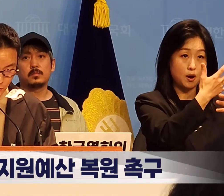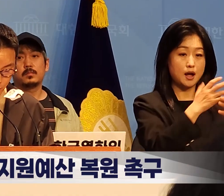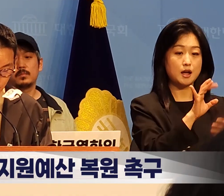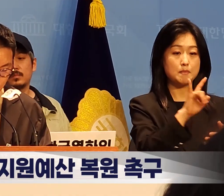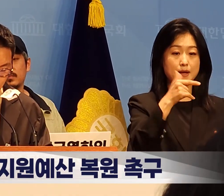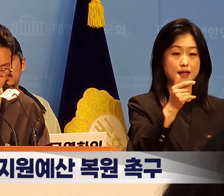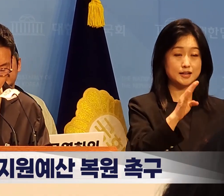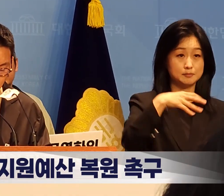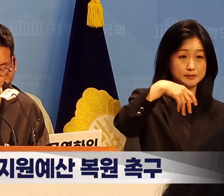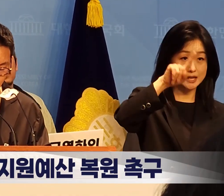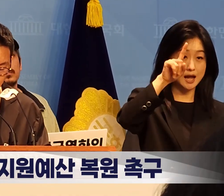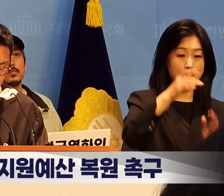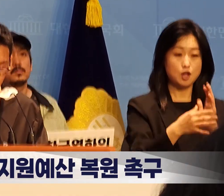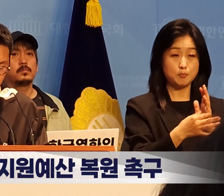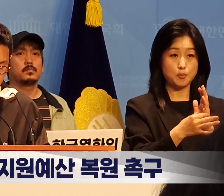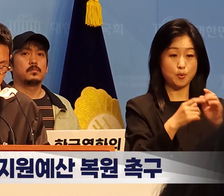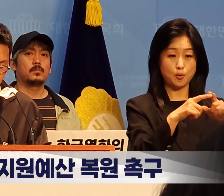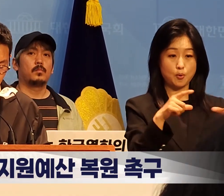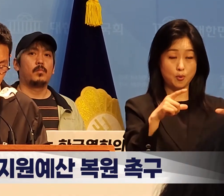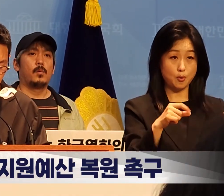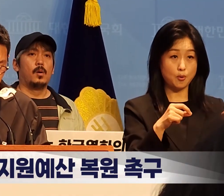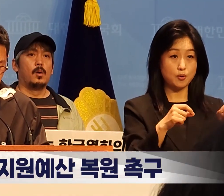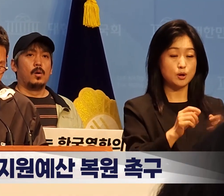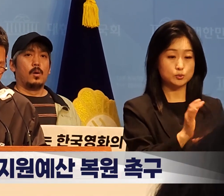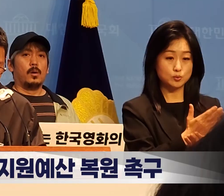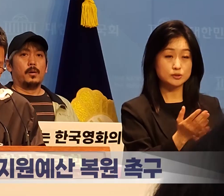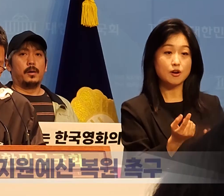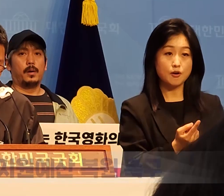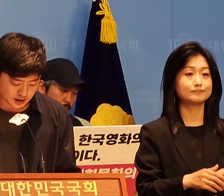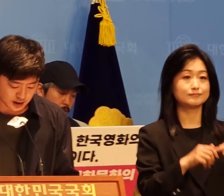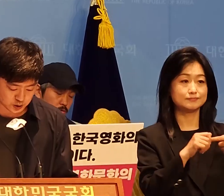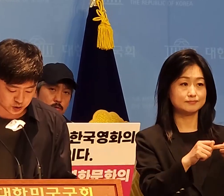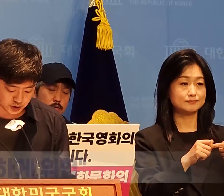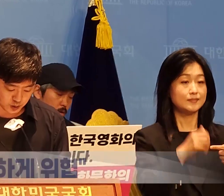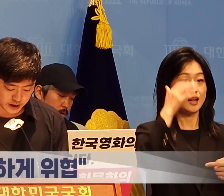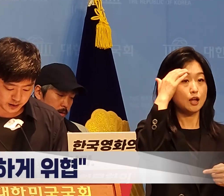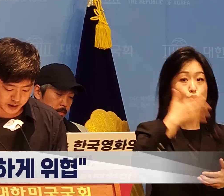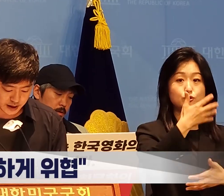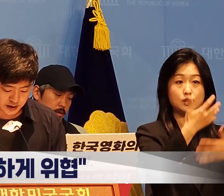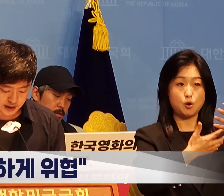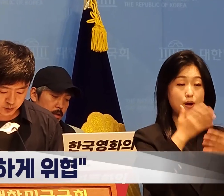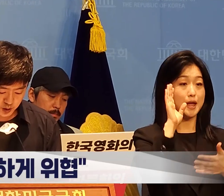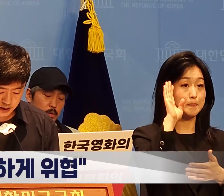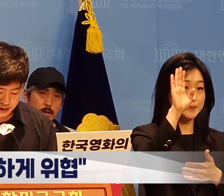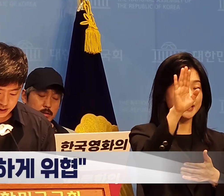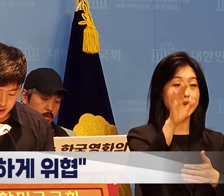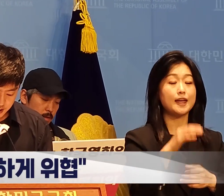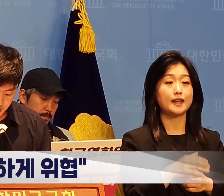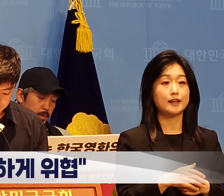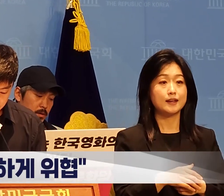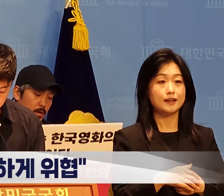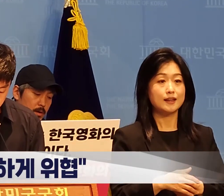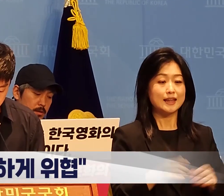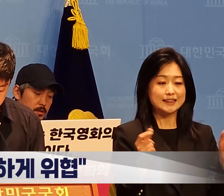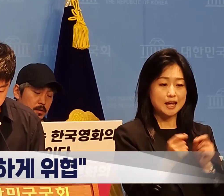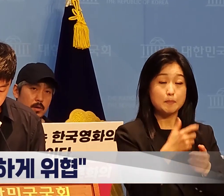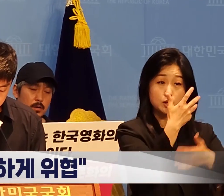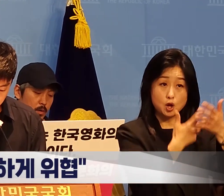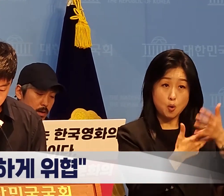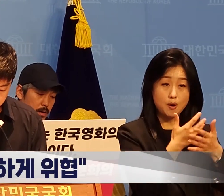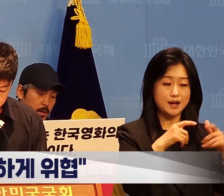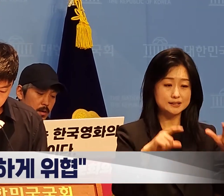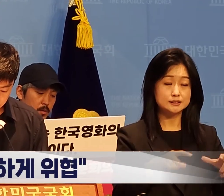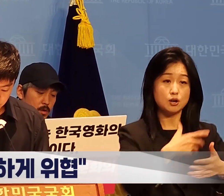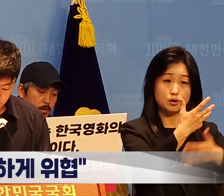지원 중단 철회 지역 영화 지원 사업 복원 등을 촉구했습니다 영화인들은 이다른 영화 지원 예산 축소가